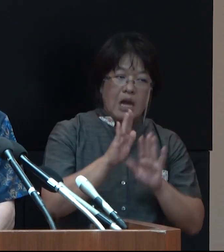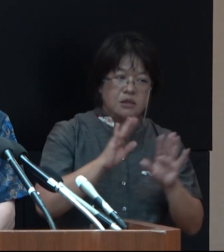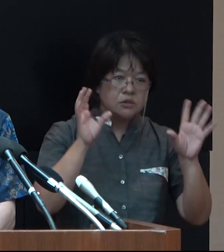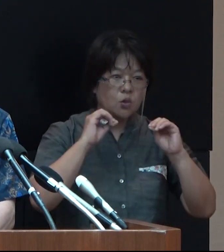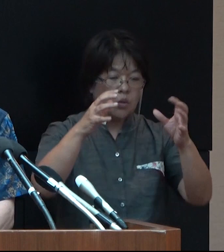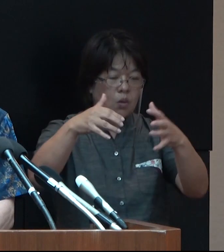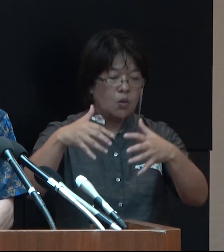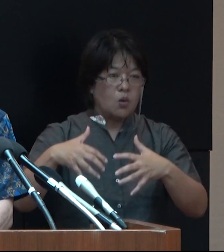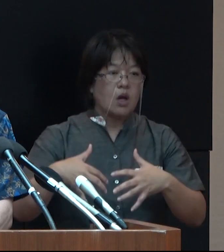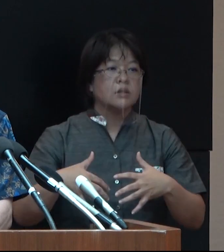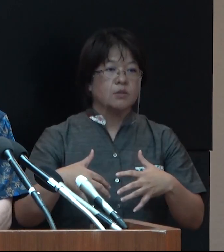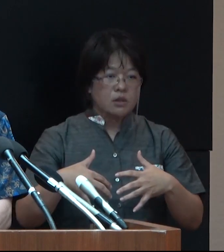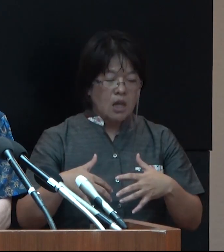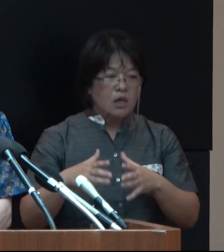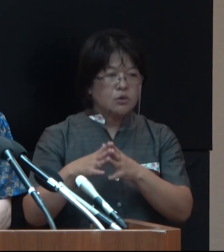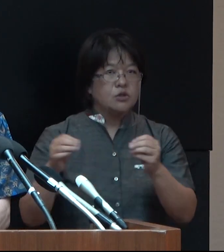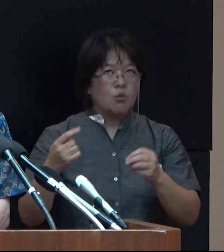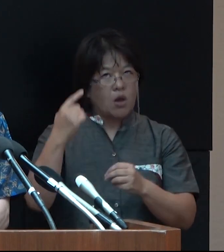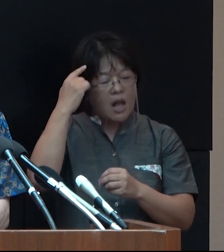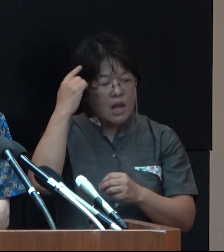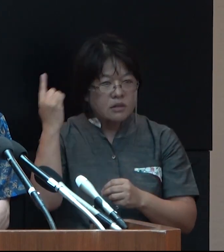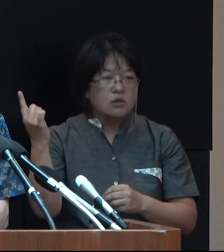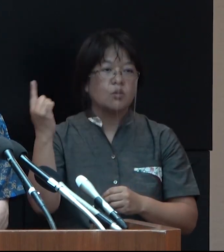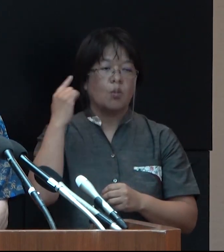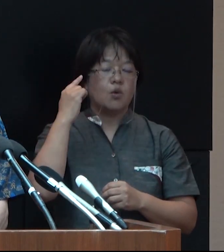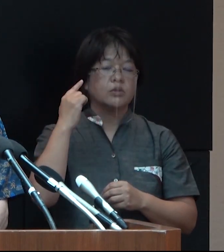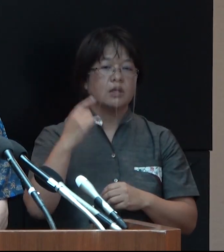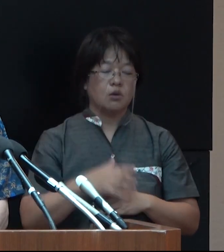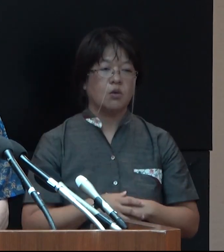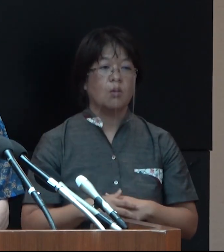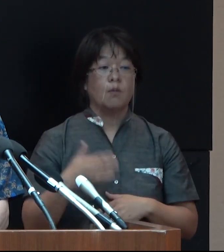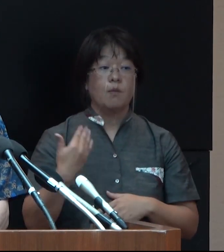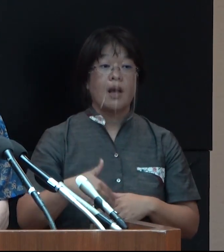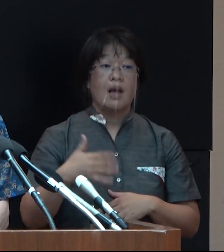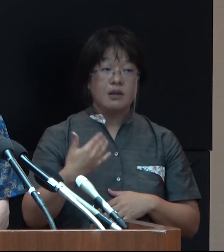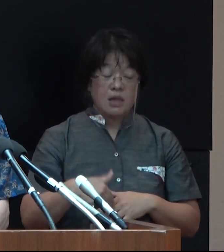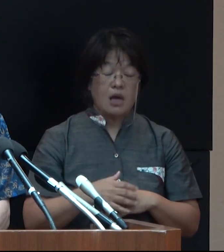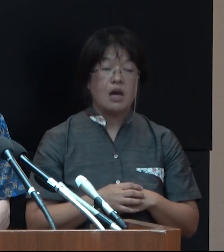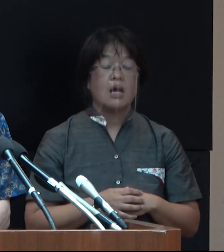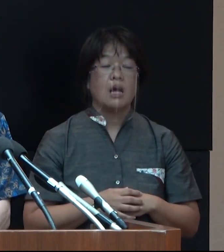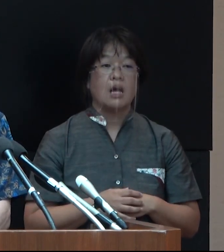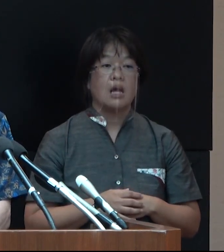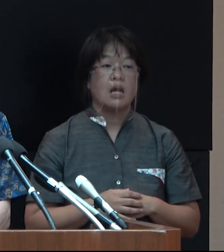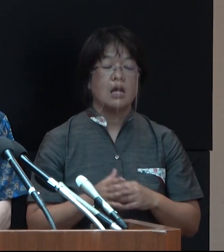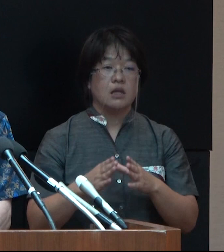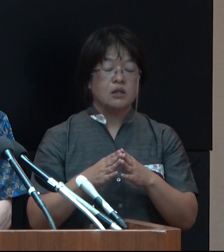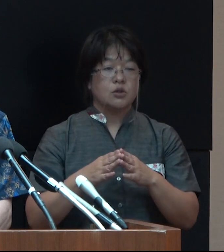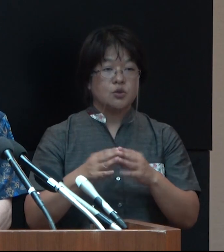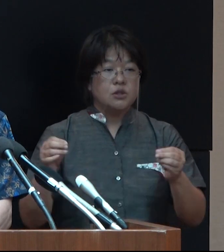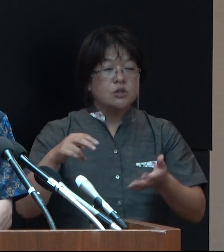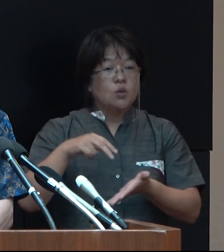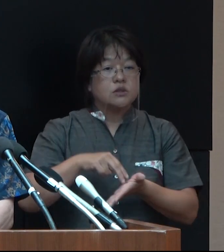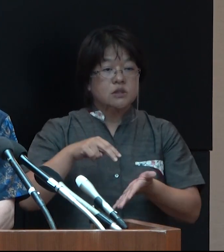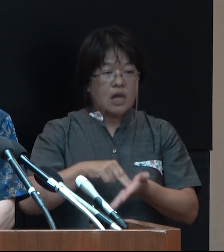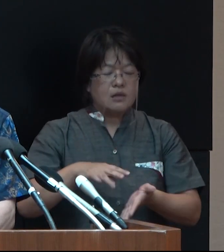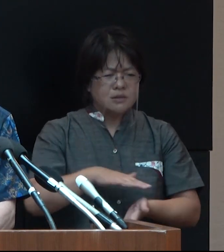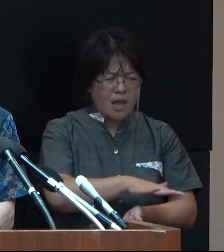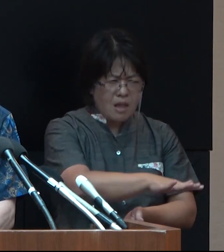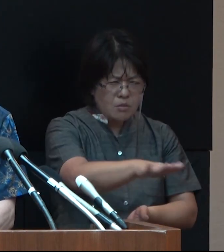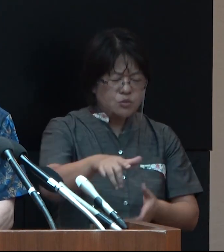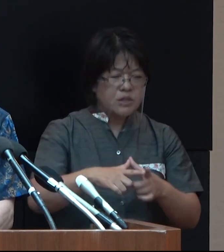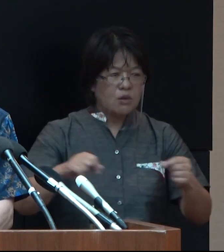報も政府にはしっかり上がっていると思いますが、まだ政府として全体をどうするということ